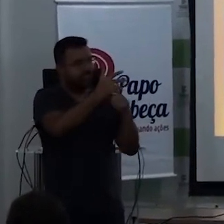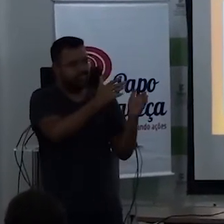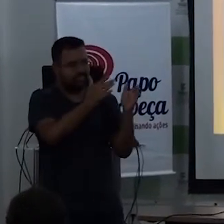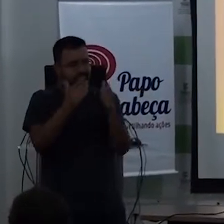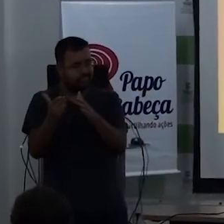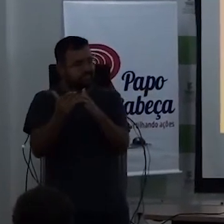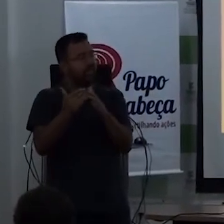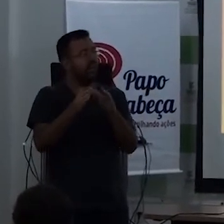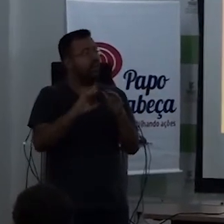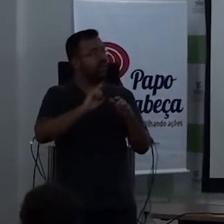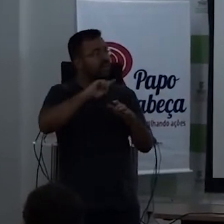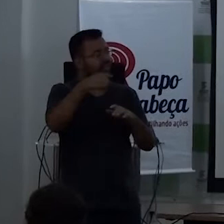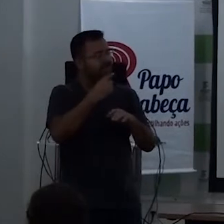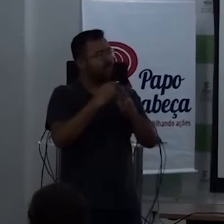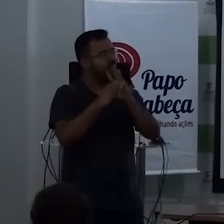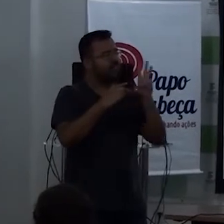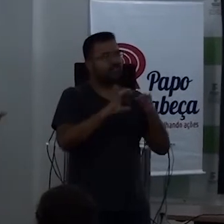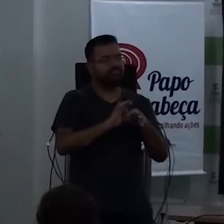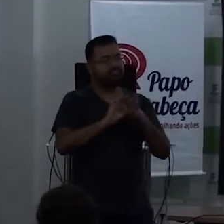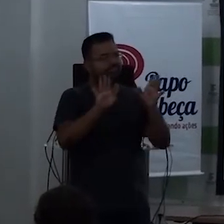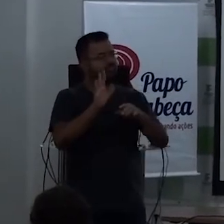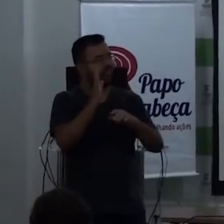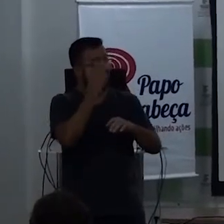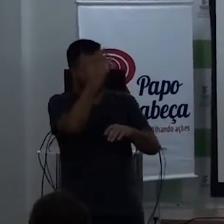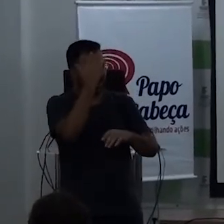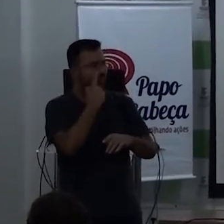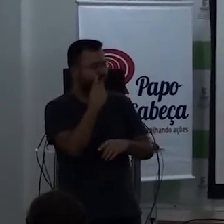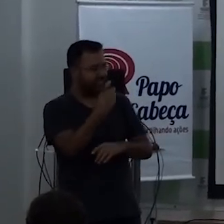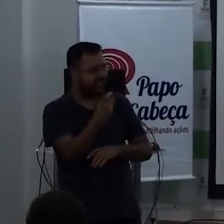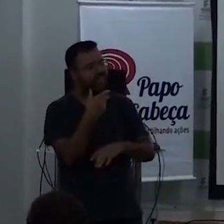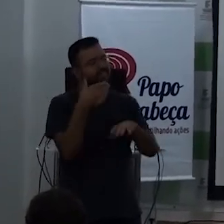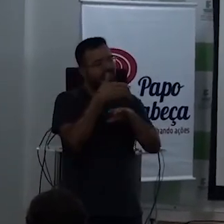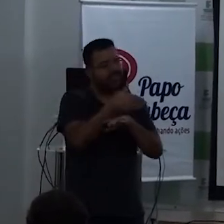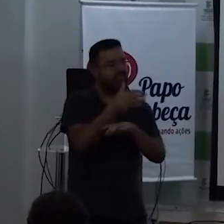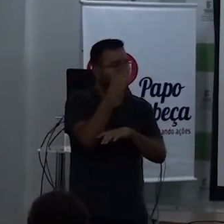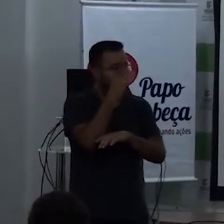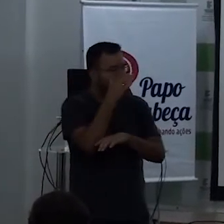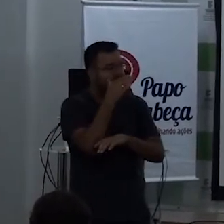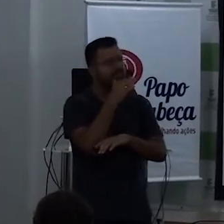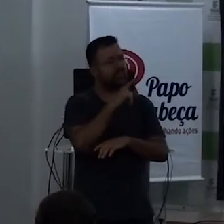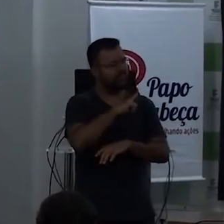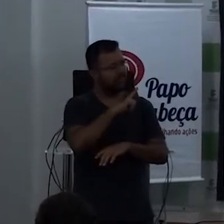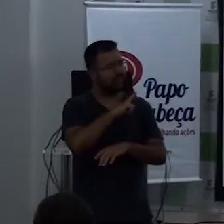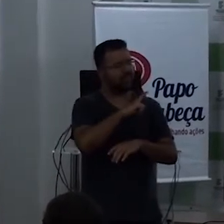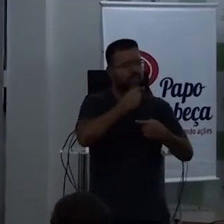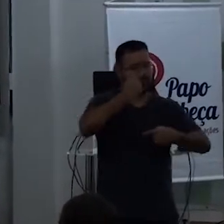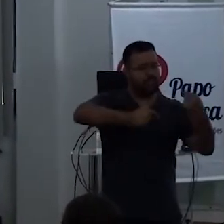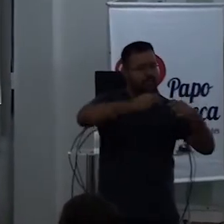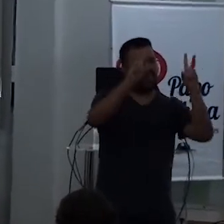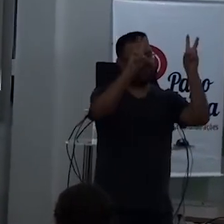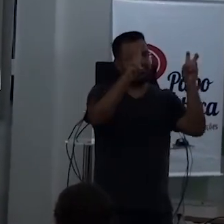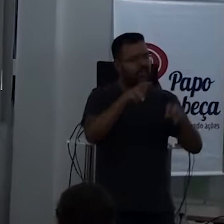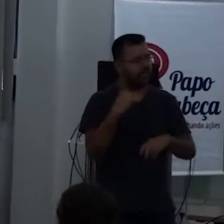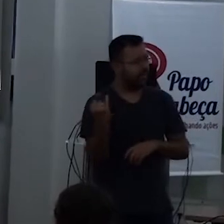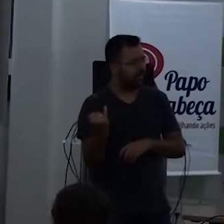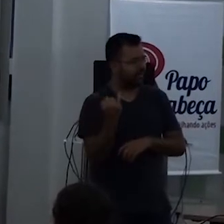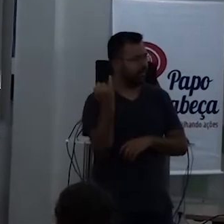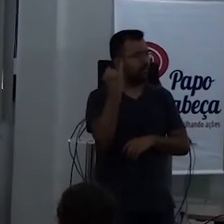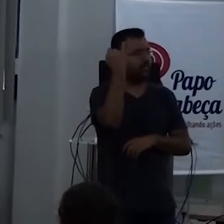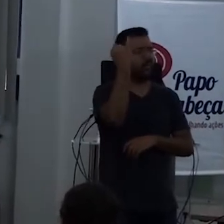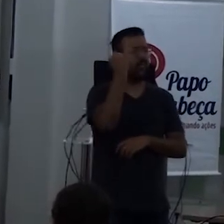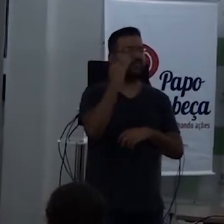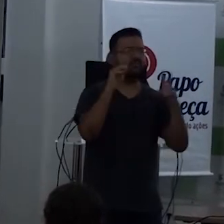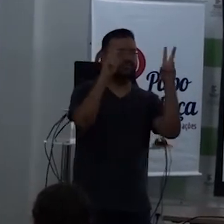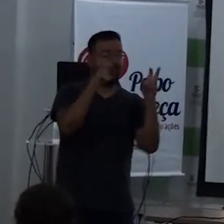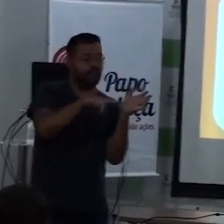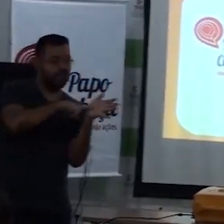para disponibilizar para outras pessoas que tiverem interesse. Então foram temas muito relevantes, tivemos assuntos de pesquisa